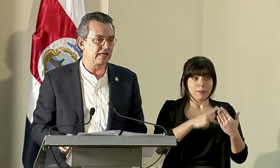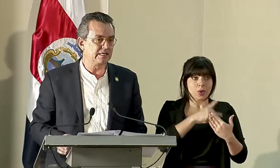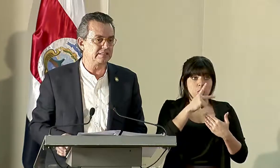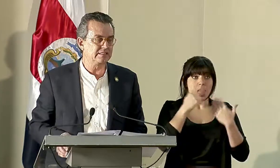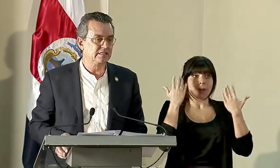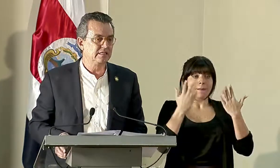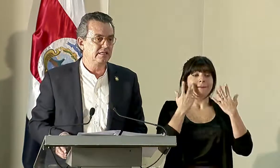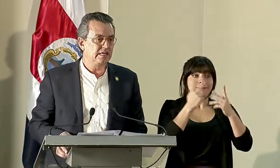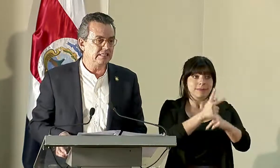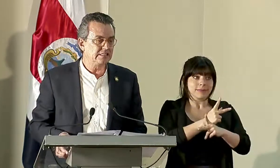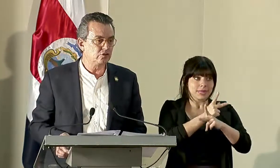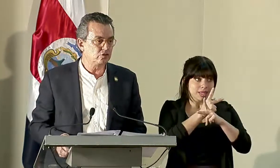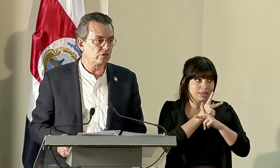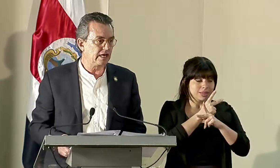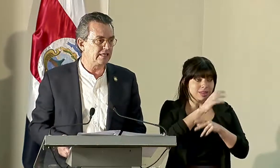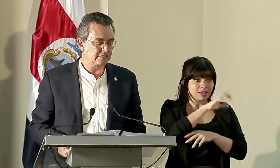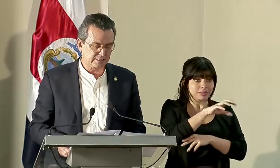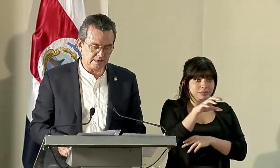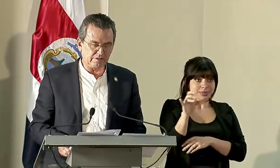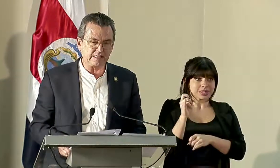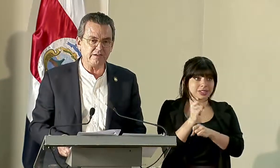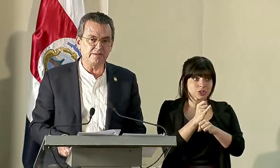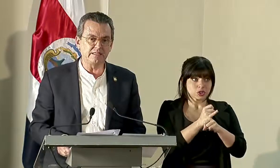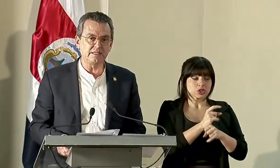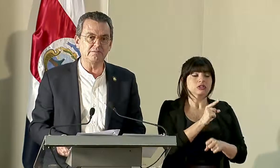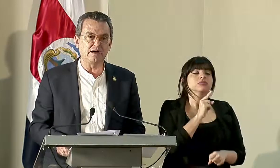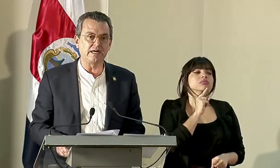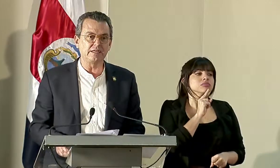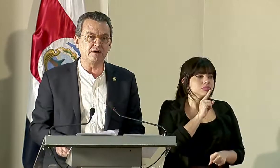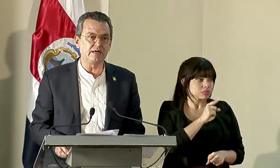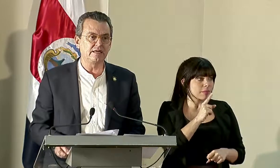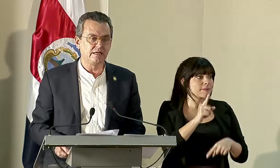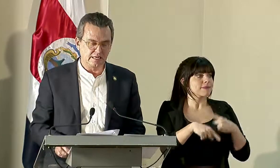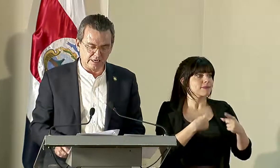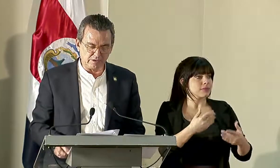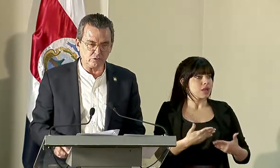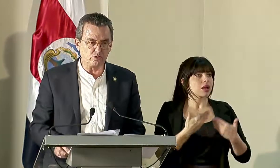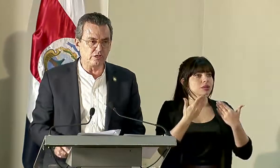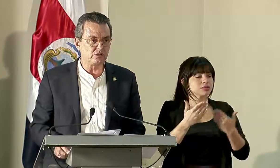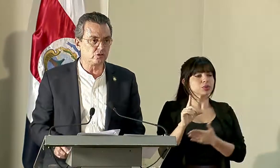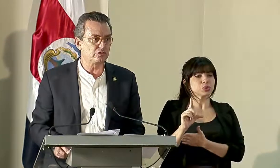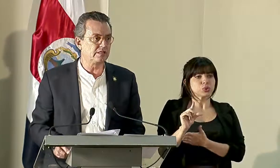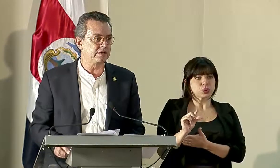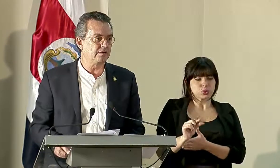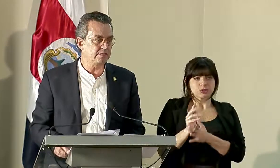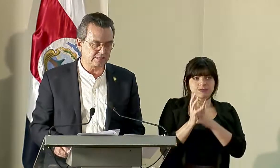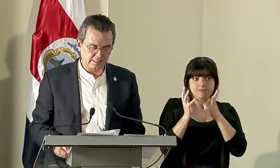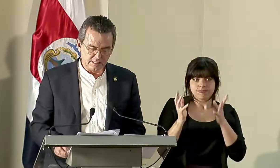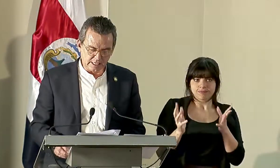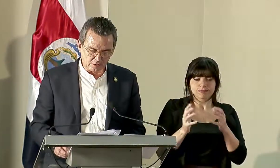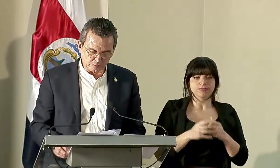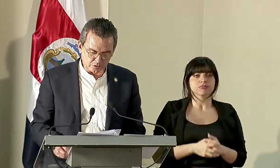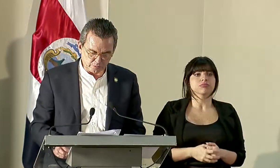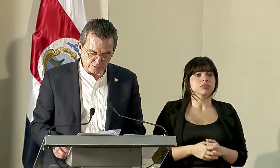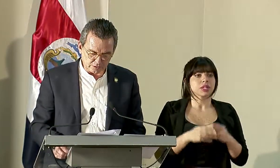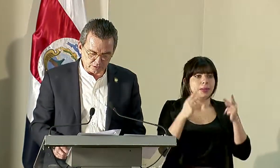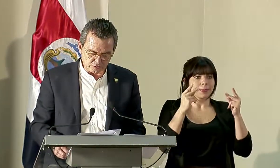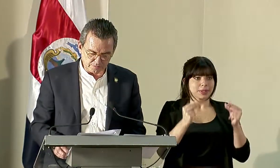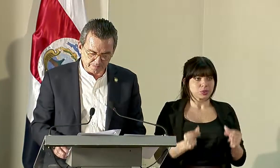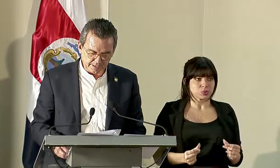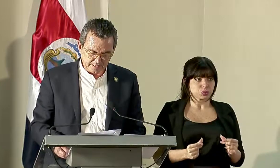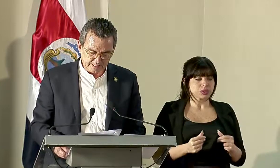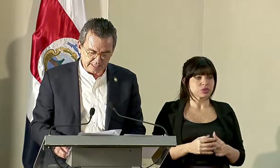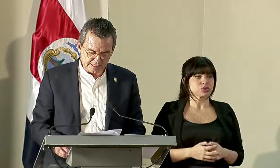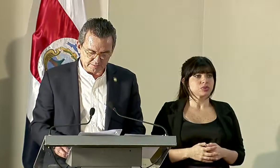programas ambientales institucionales efectivamente van a llevar a reducciones sustantivas en los